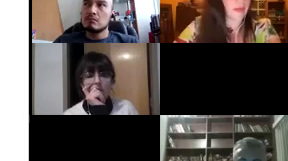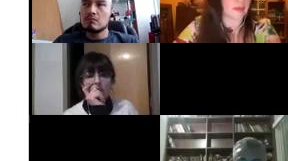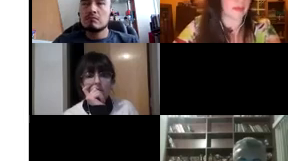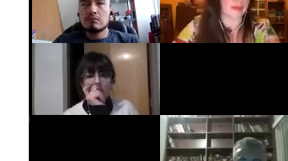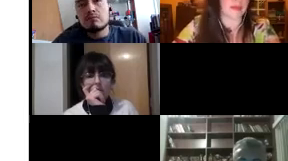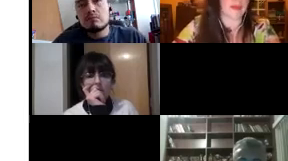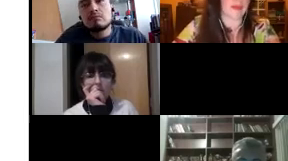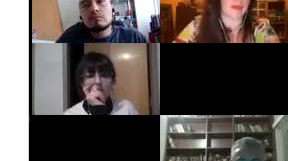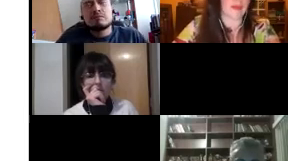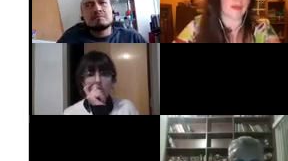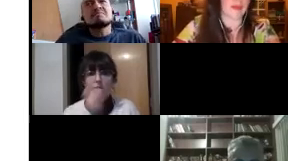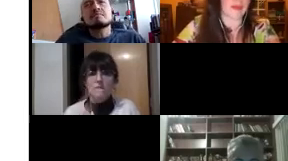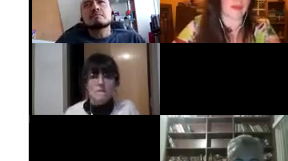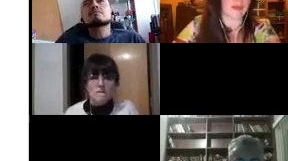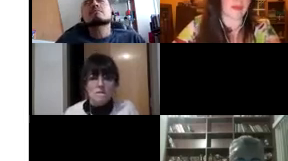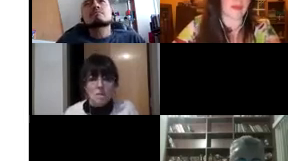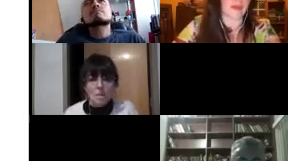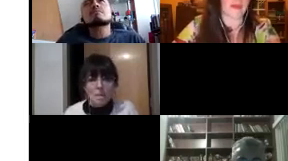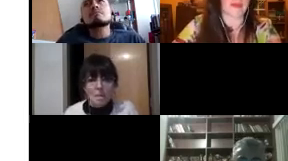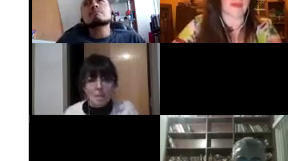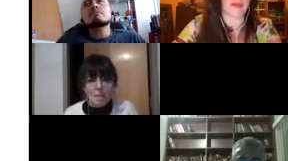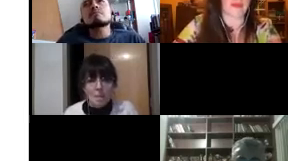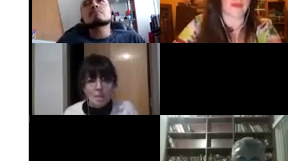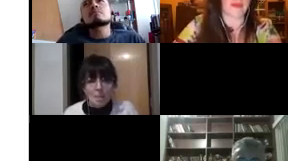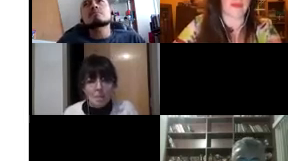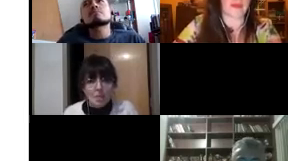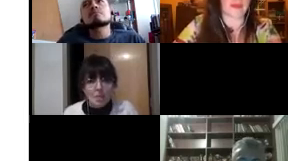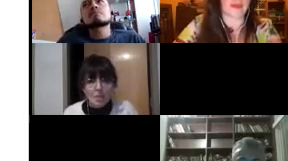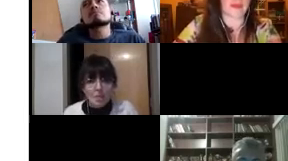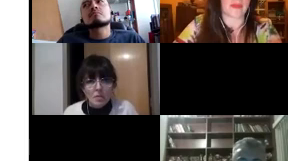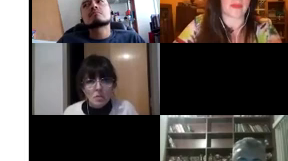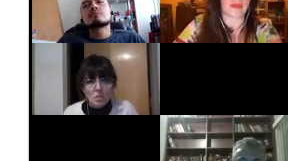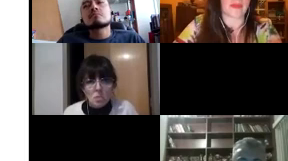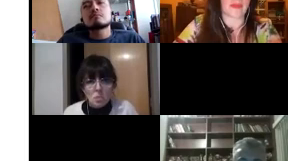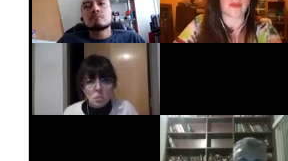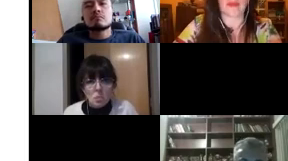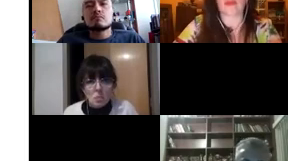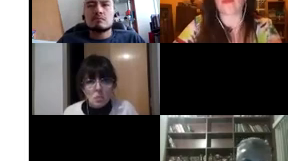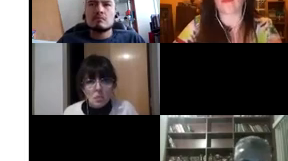¿Alguna consulta, alguna pregunta, interrogante?